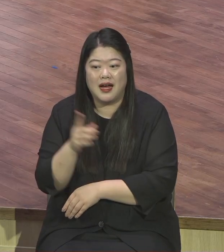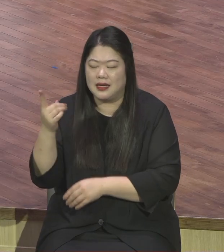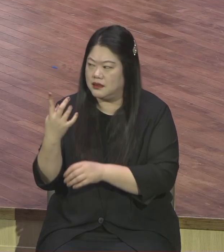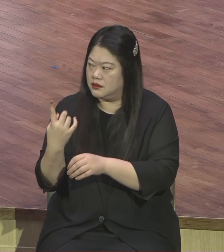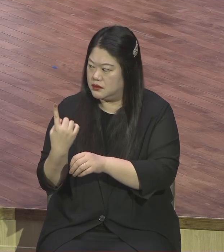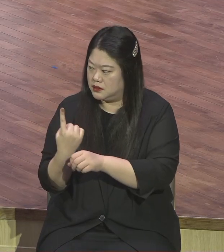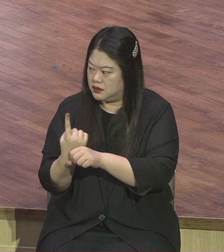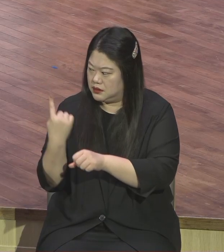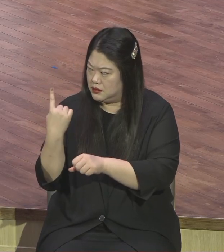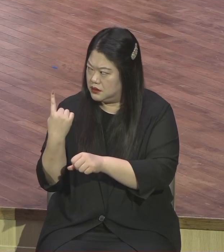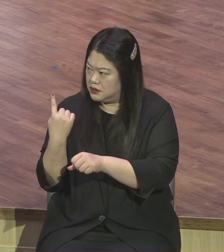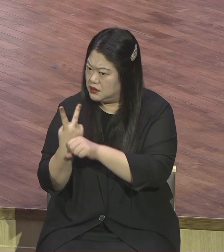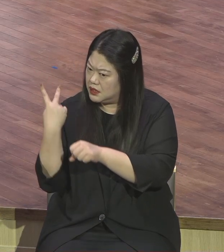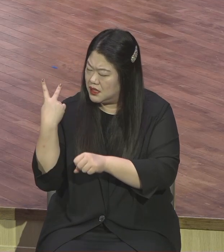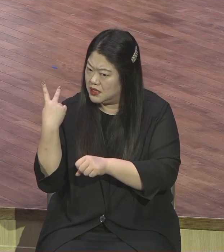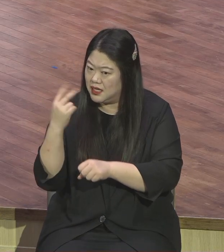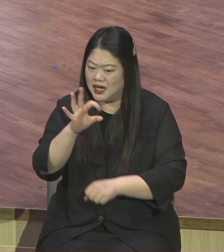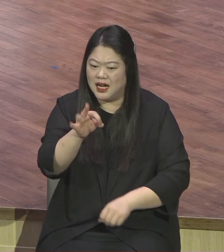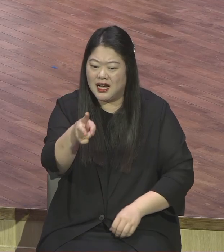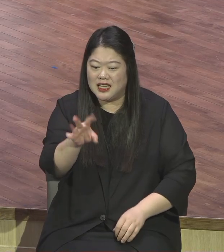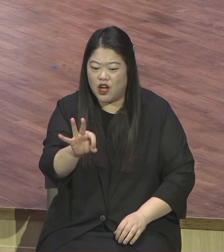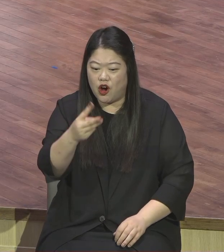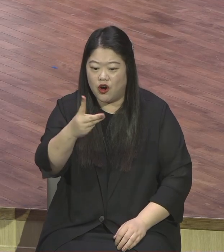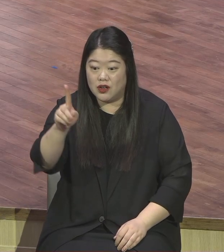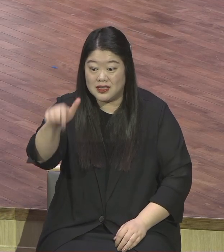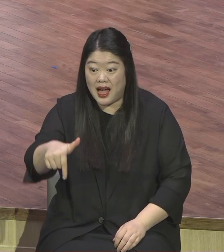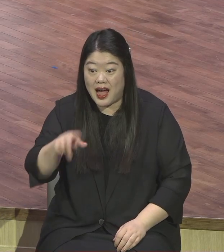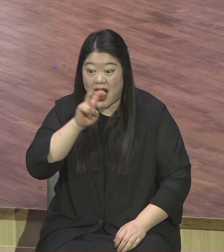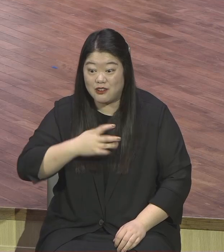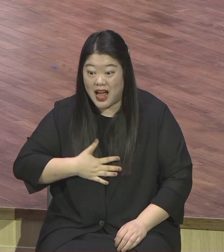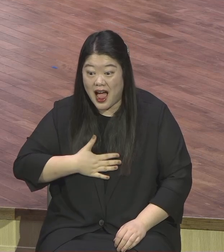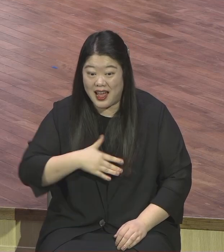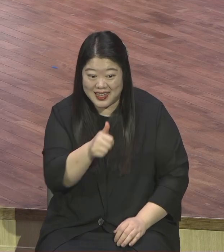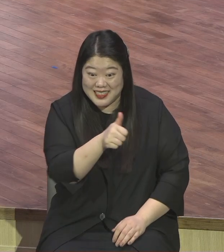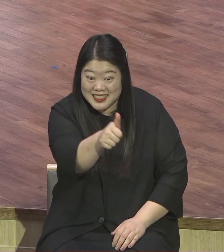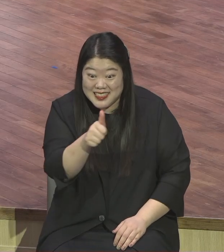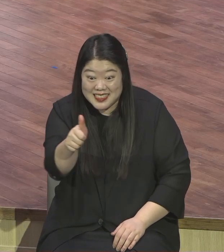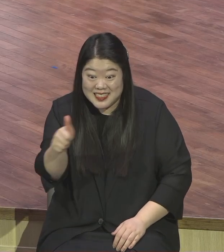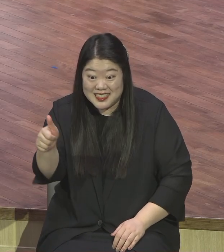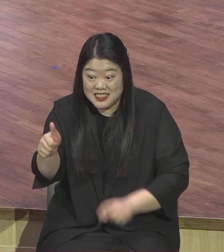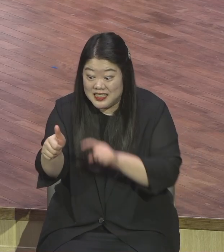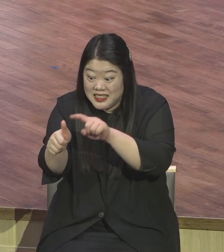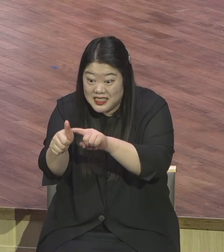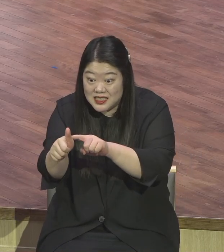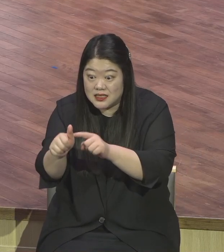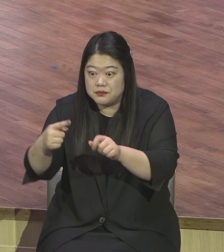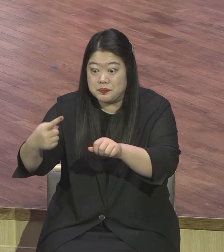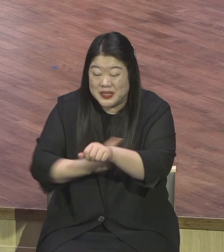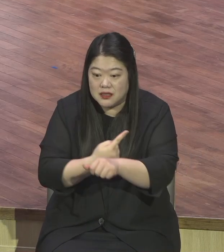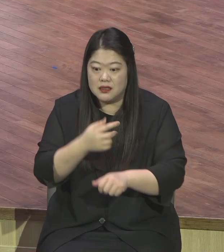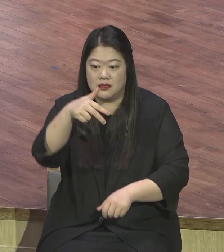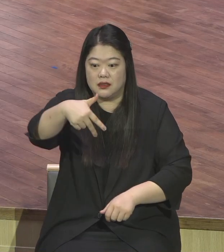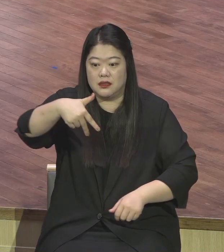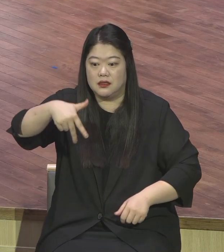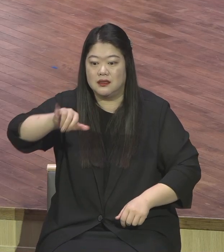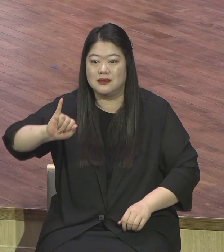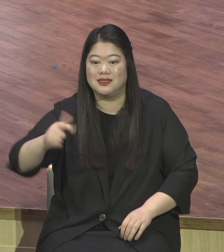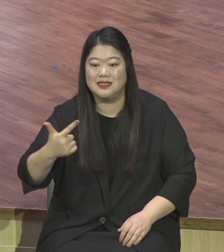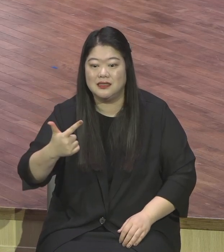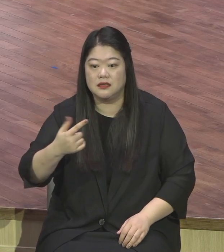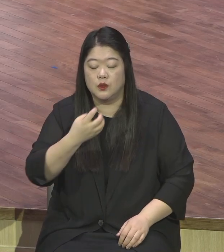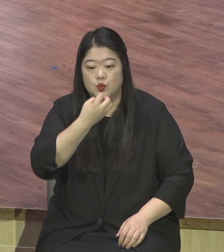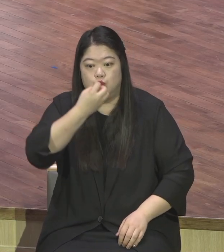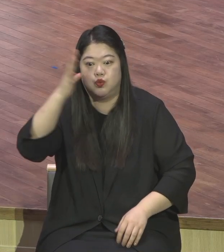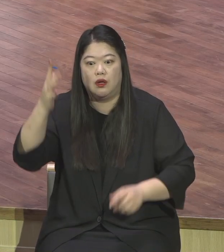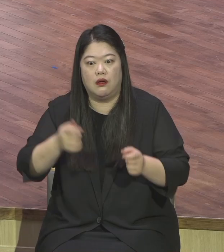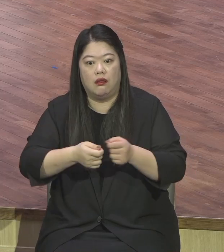나고 찐찐찐찐찐이야. 그래서 그 이후로부터 이제 찐이라는 단어가 그렇게 많이 불려져서 국민들이